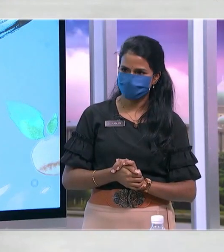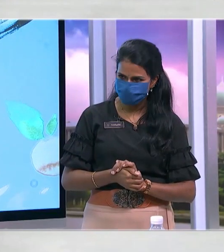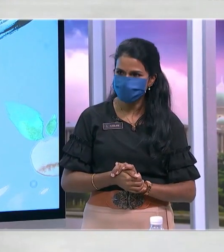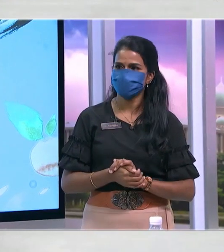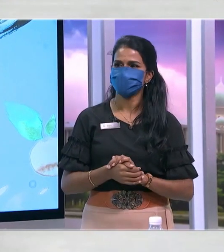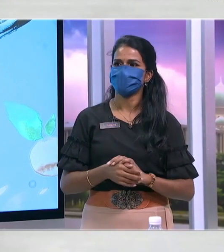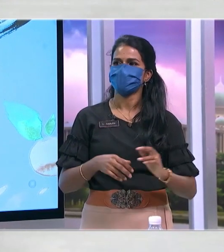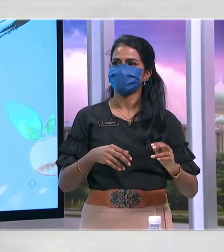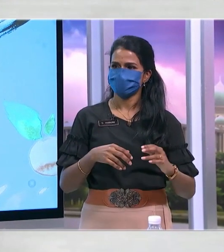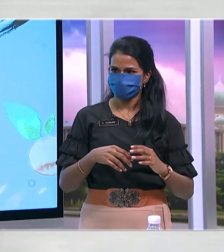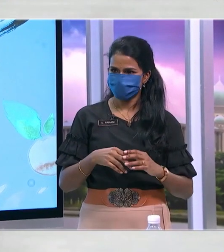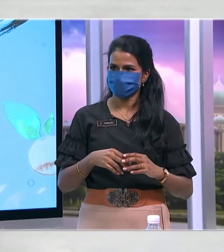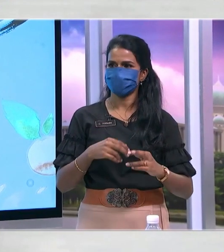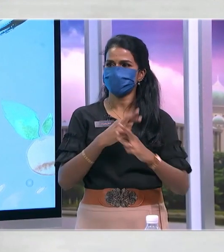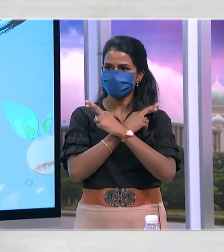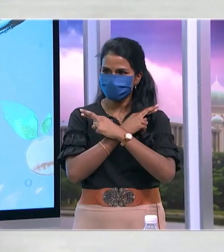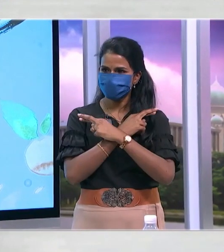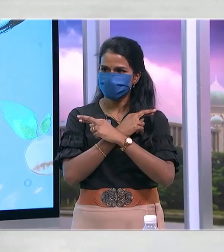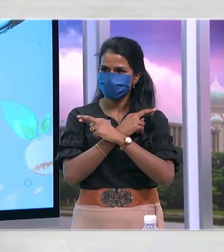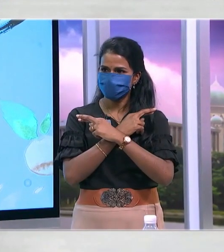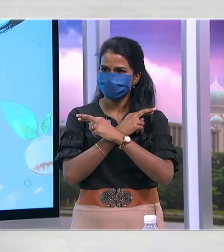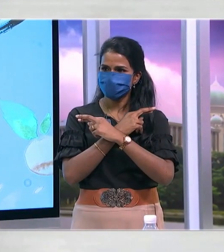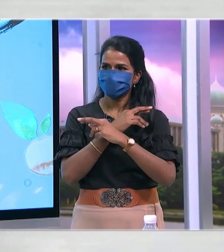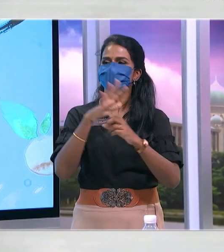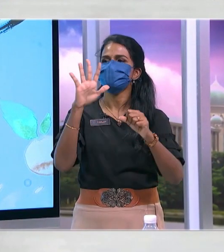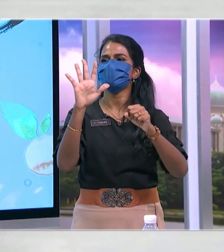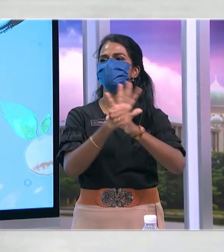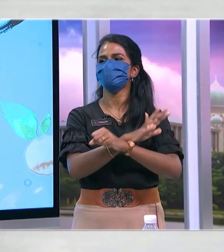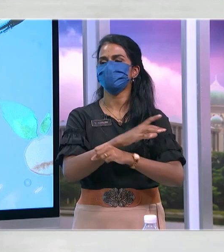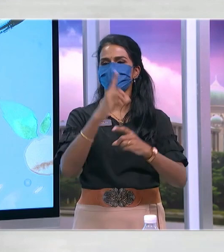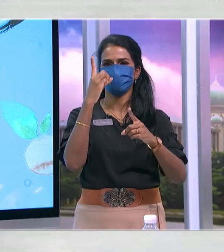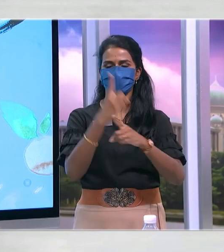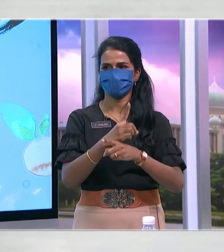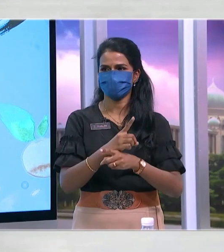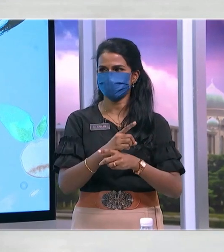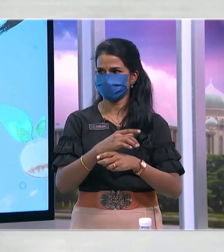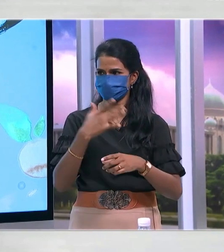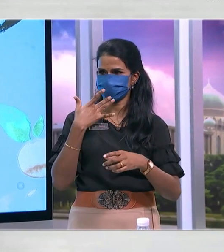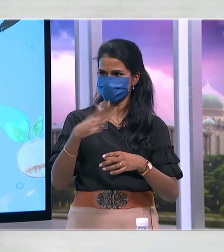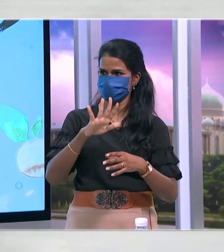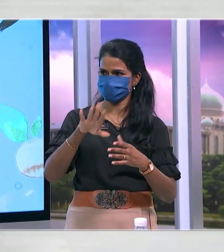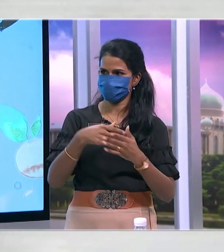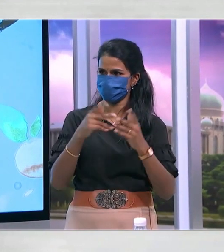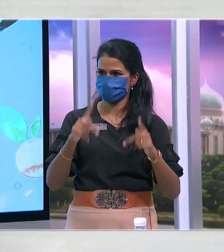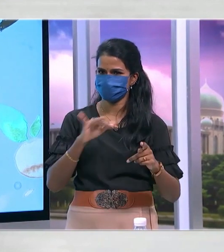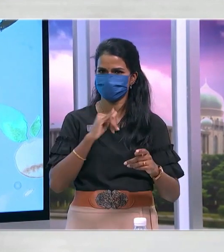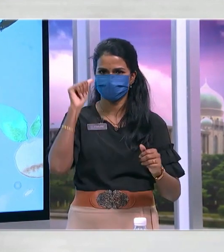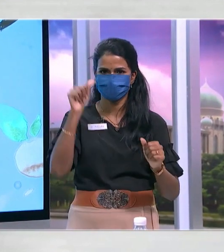Mendapatkan rehat yang cukup. Betul. Nasib baik. Semua pelajar saya